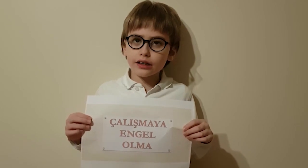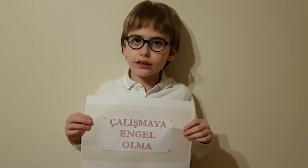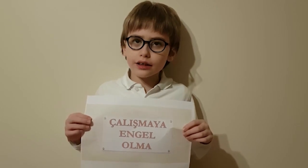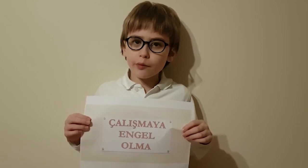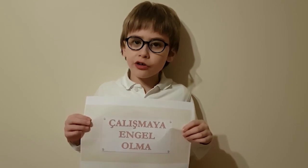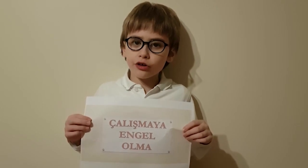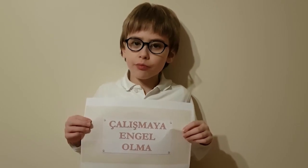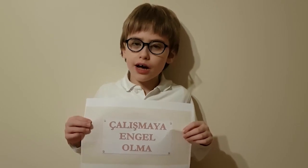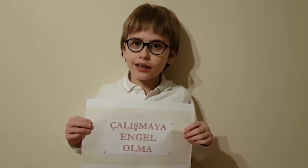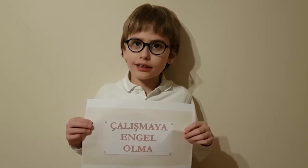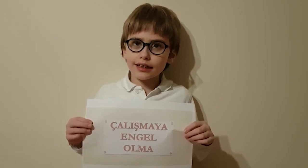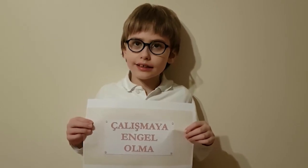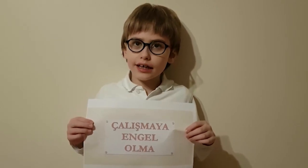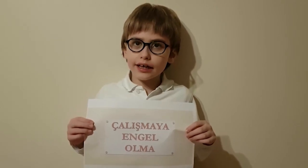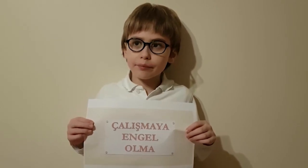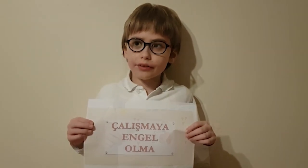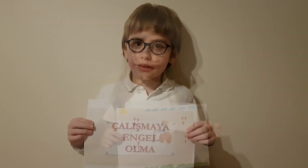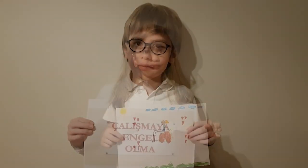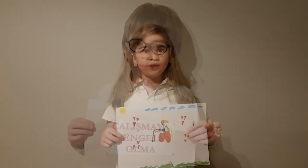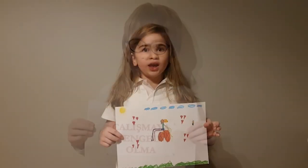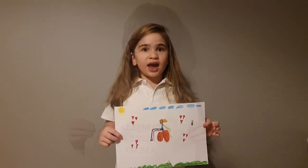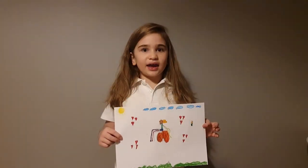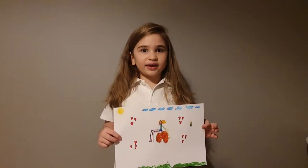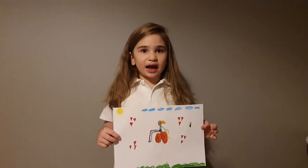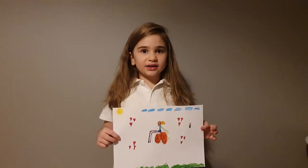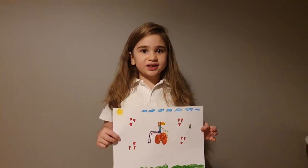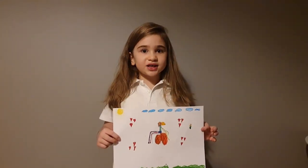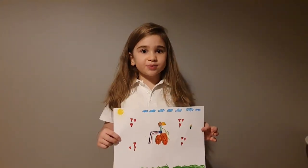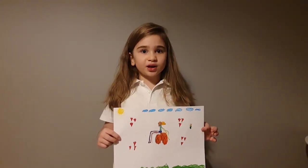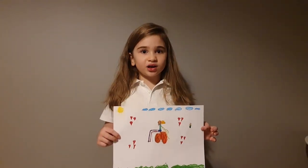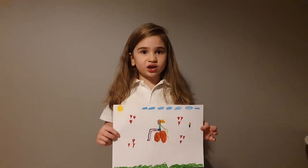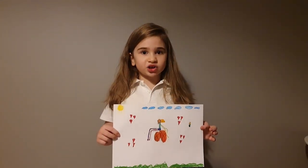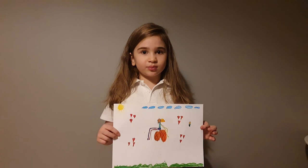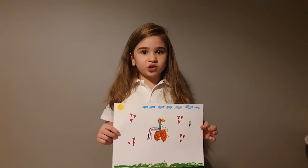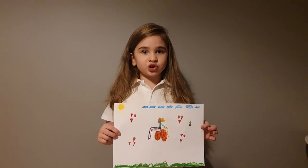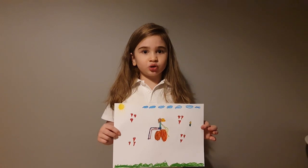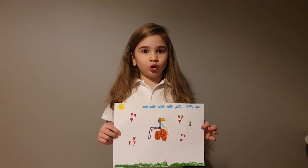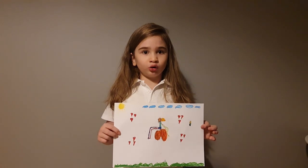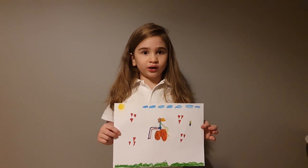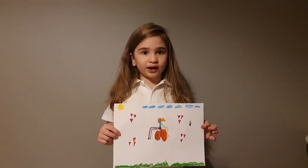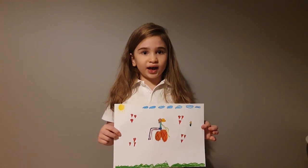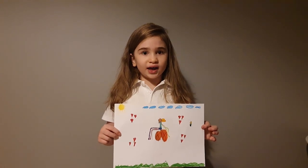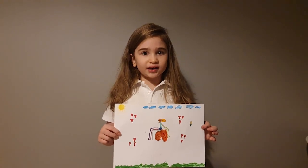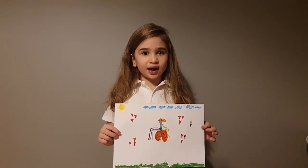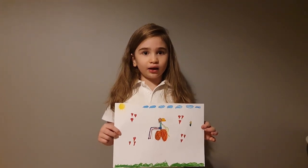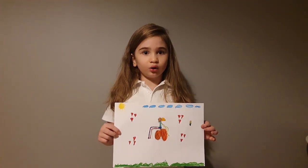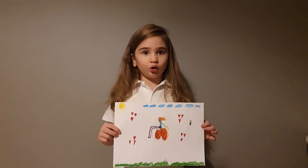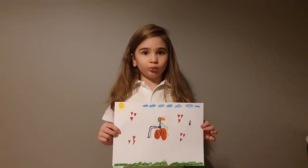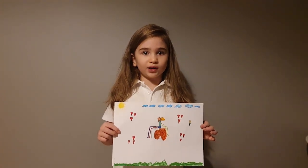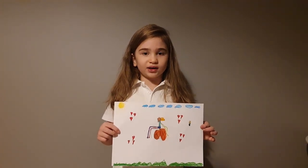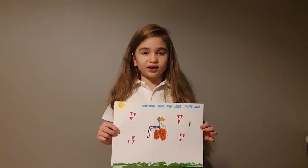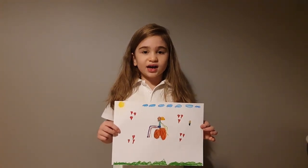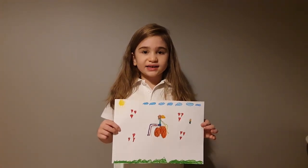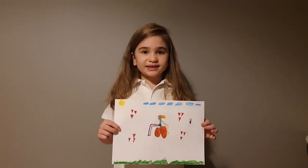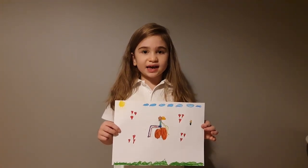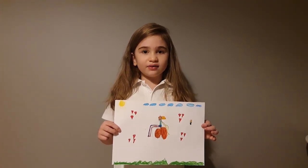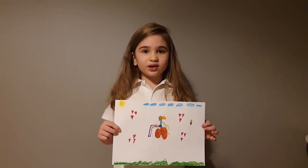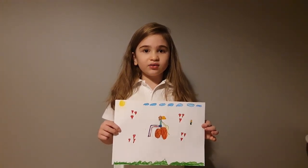katkıda bulunma hakkına sahip. Engelsiz bir yaşam için onlara engel olmayın. Sevgi